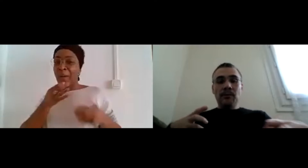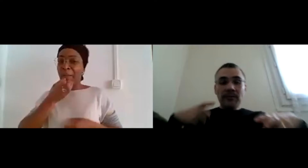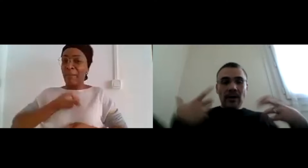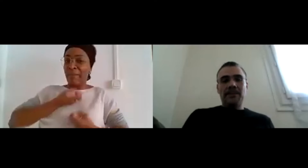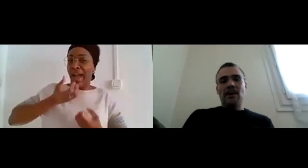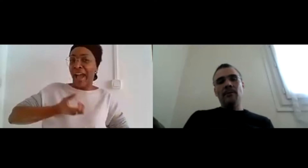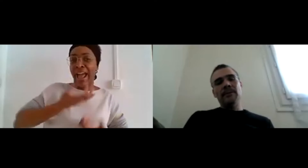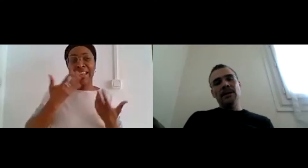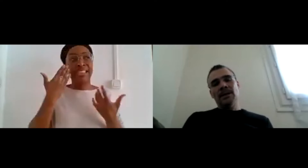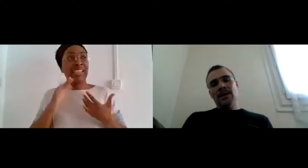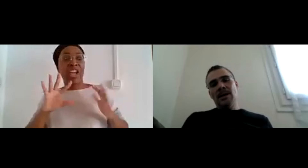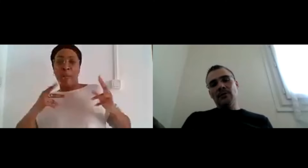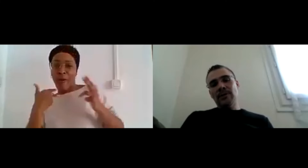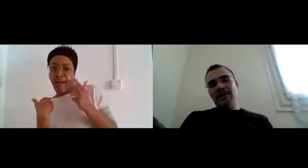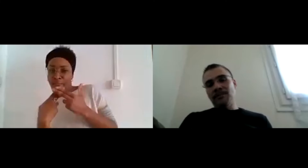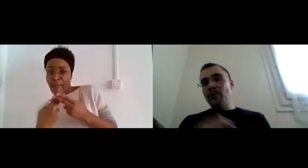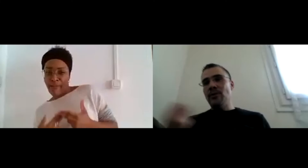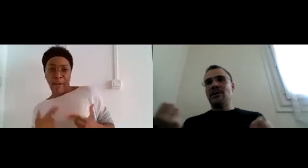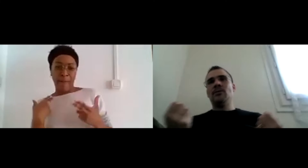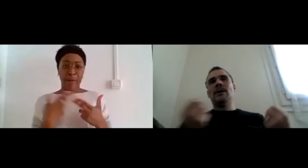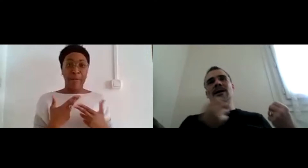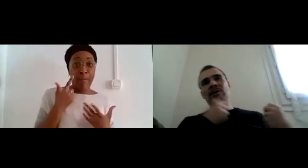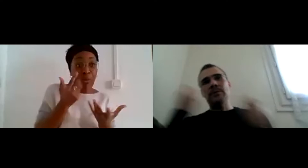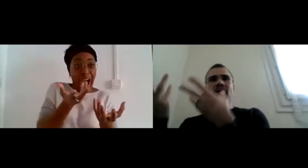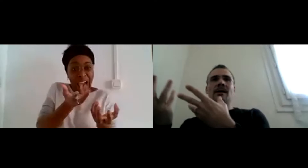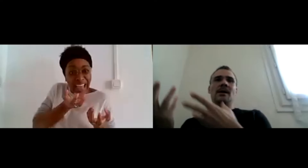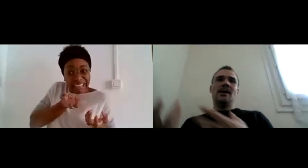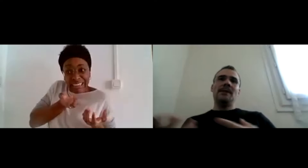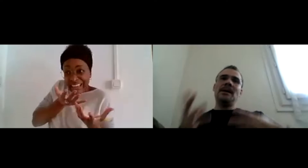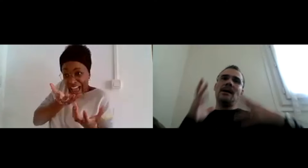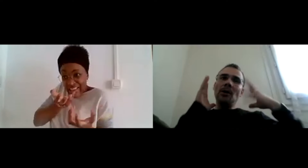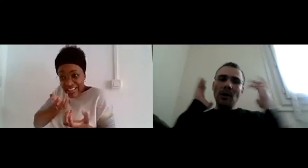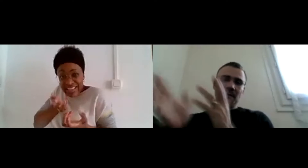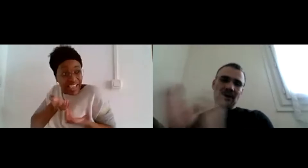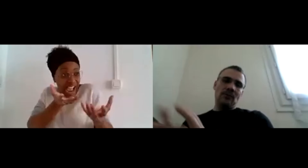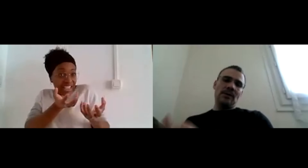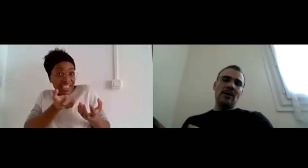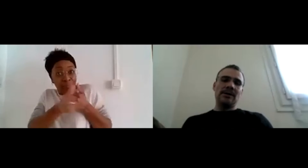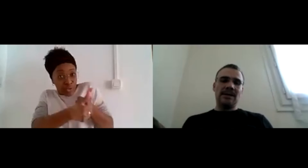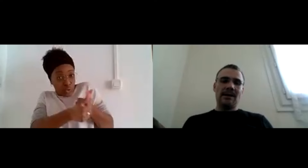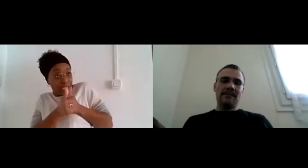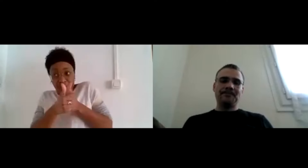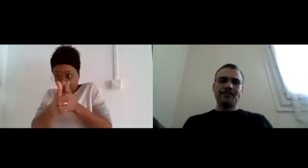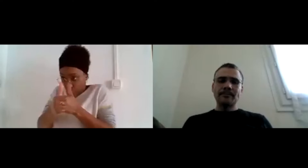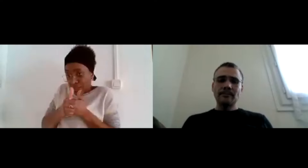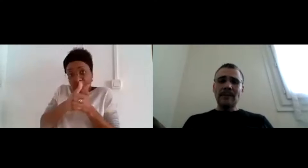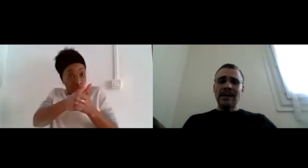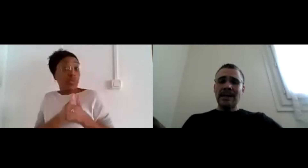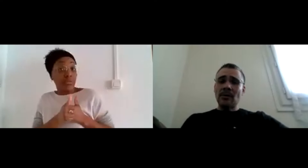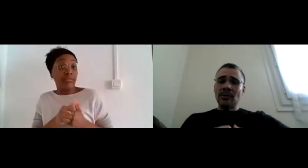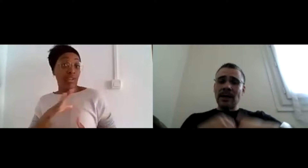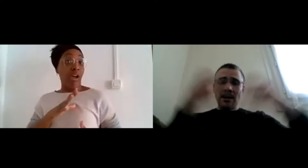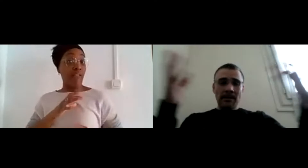pour pouvoir emmener toute cette population à suivre leur vision et leurs désirs.